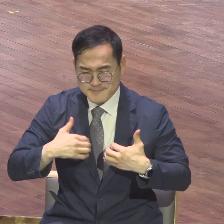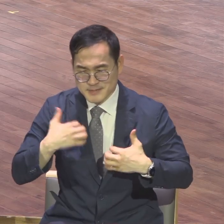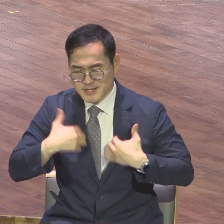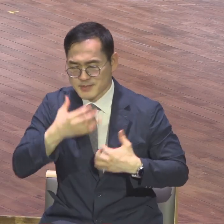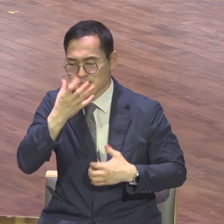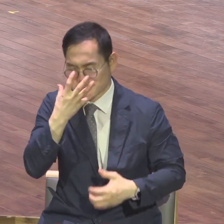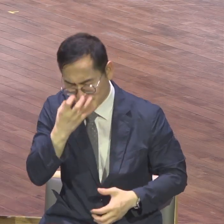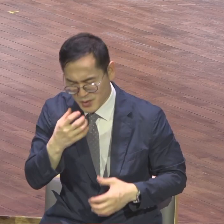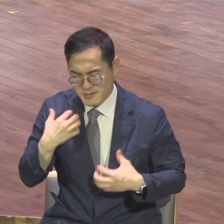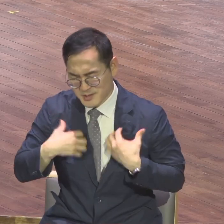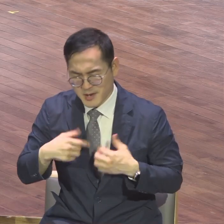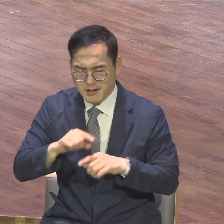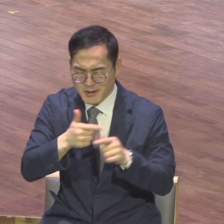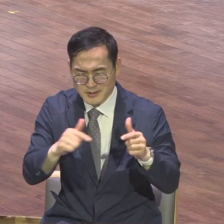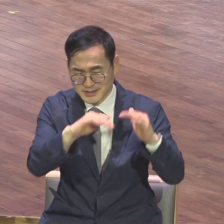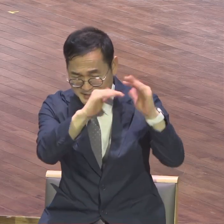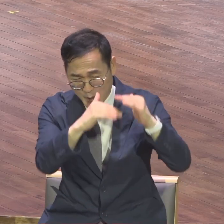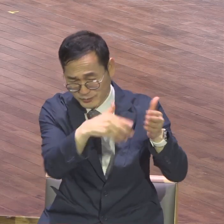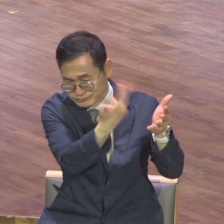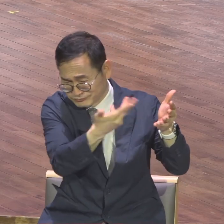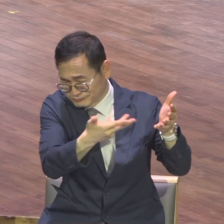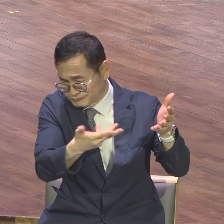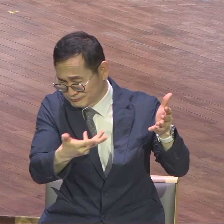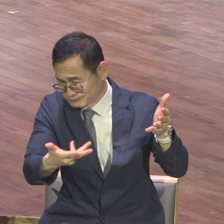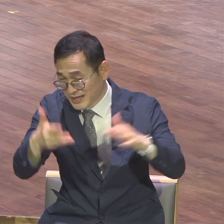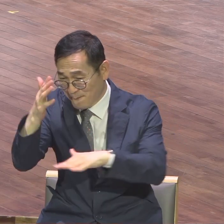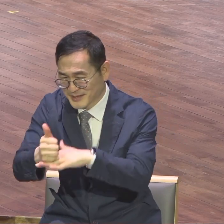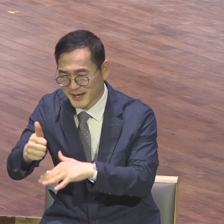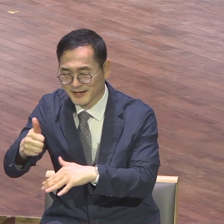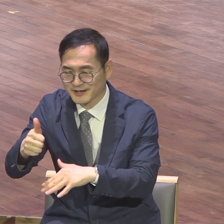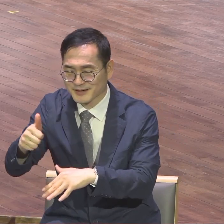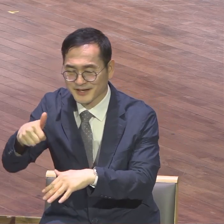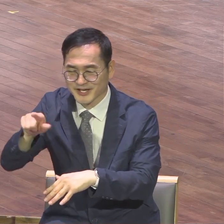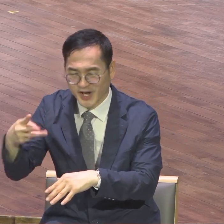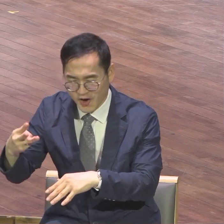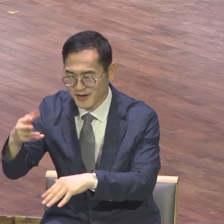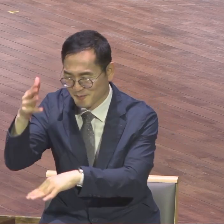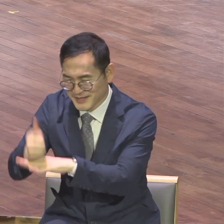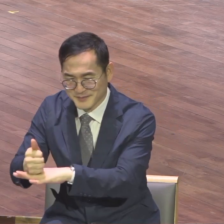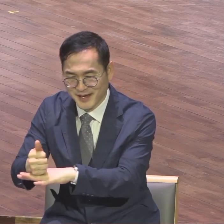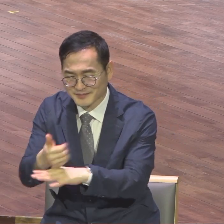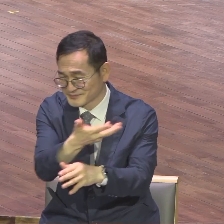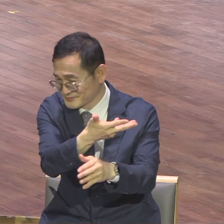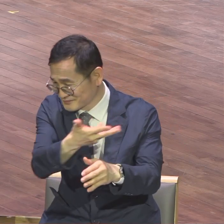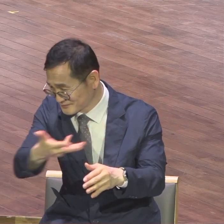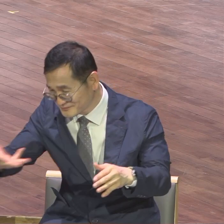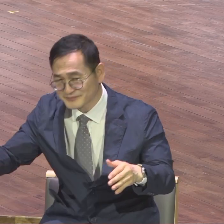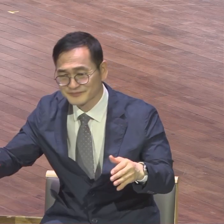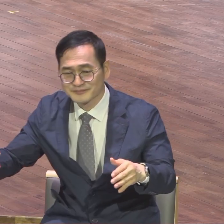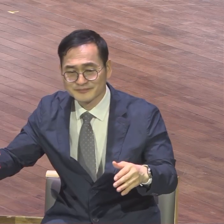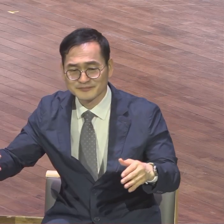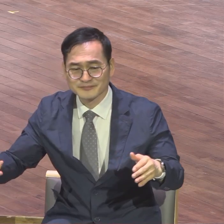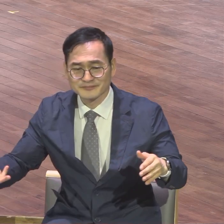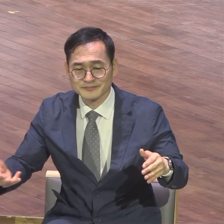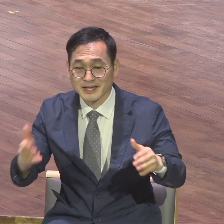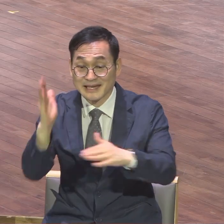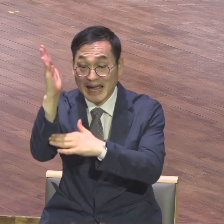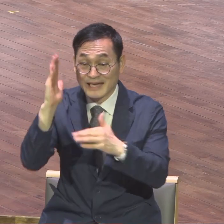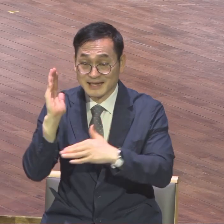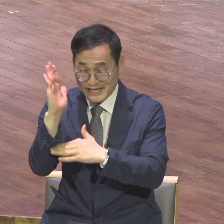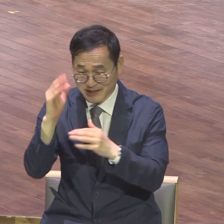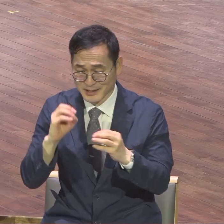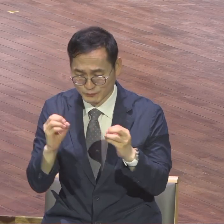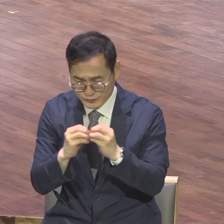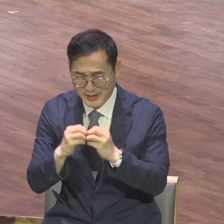이걸 기성정결인데, 영적으로 불신자 부부는요 삶의 기성정결이 예수